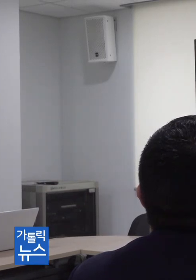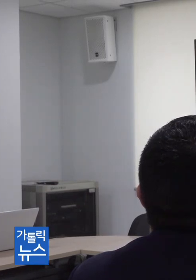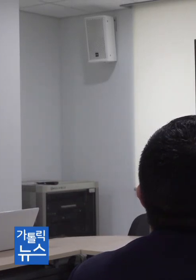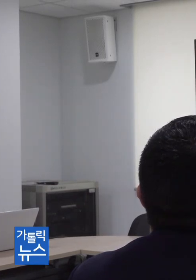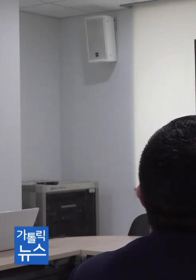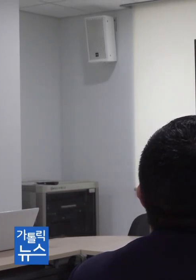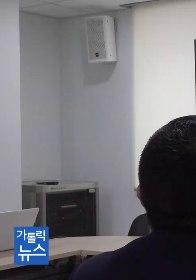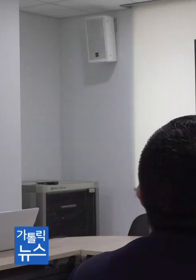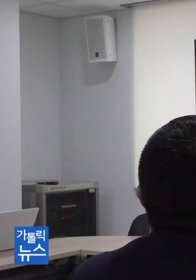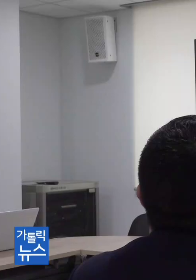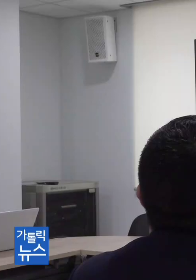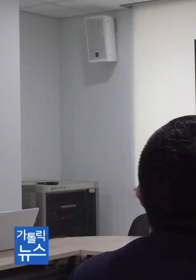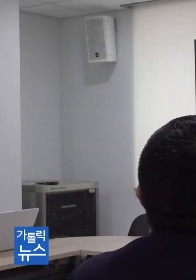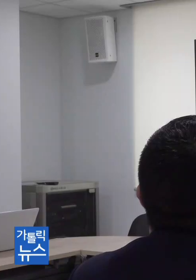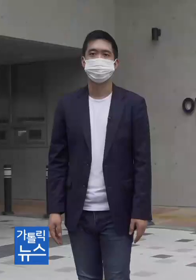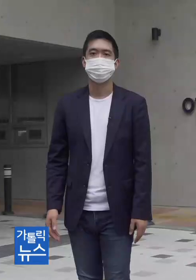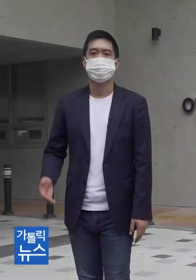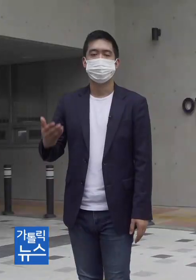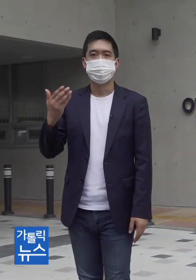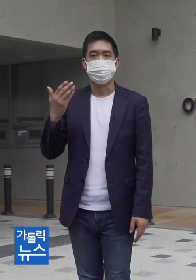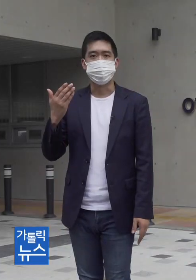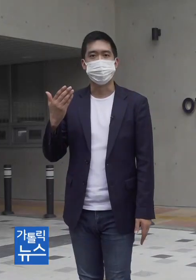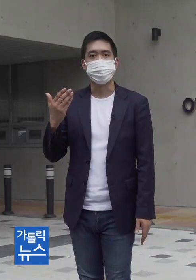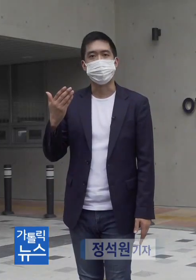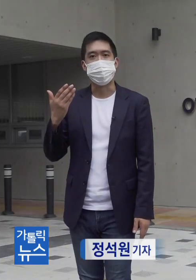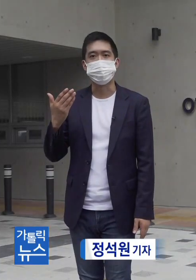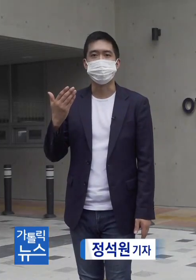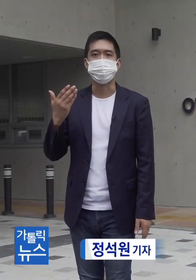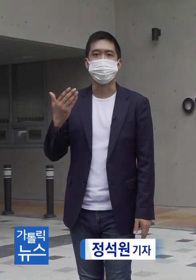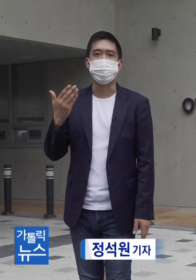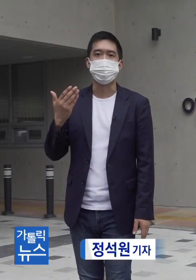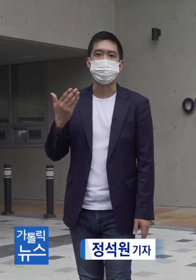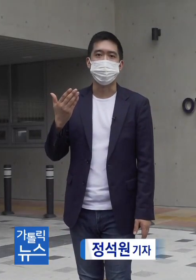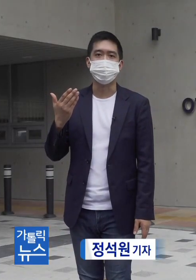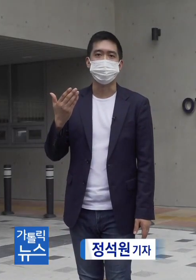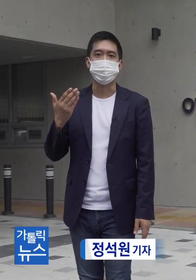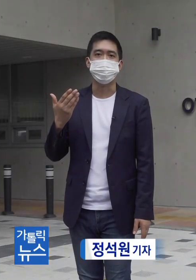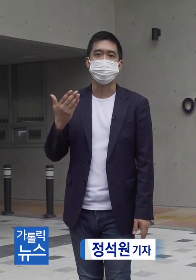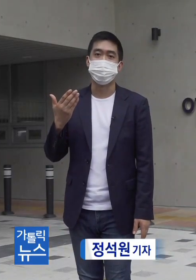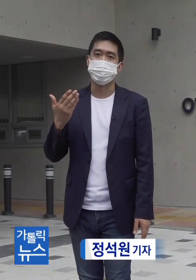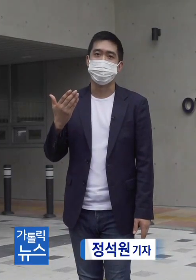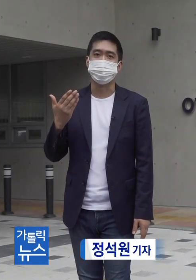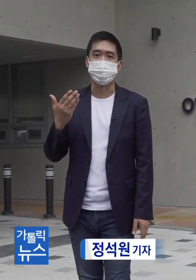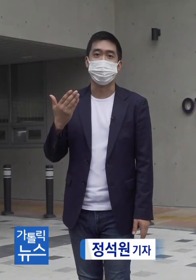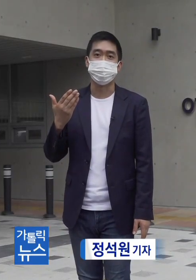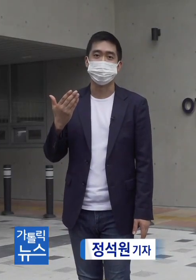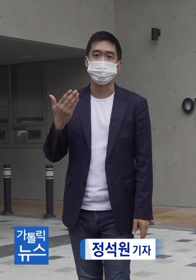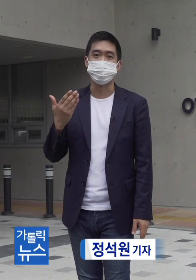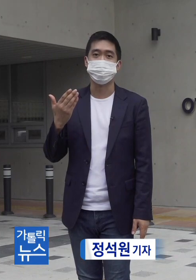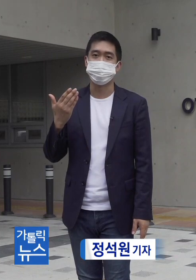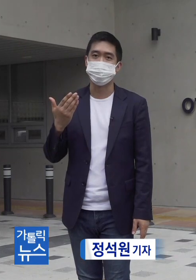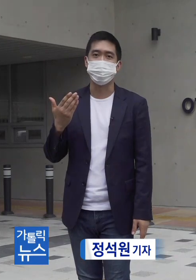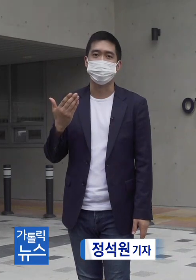대표적입니다. 제가 이렇게 마스크를 쓰고 얘기하면 여러분은 제 말을 잘 알아들을 수 있으신가요?